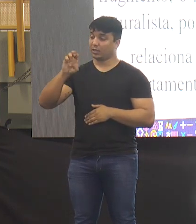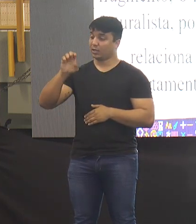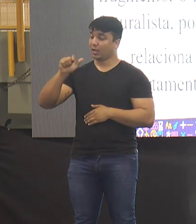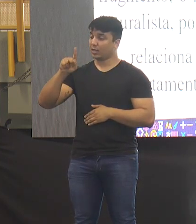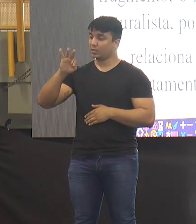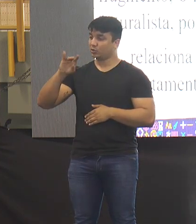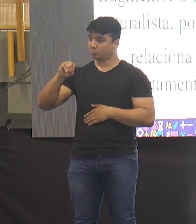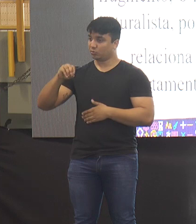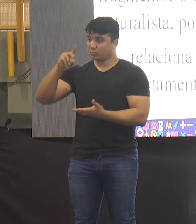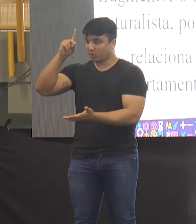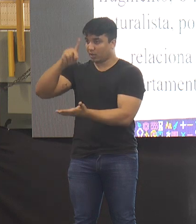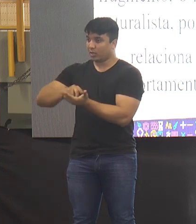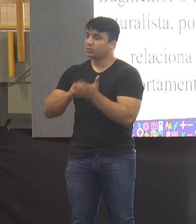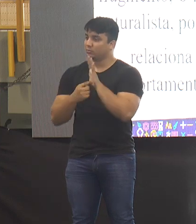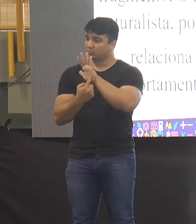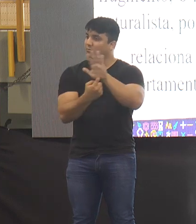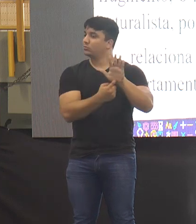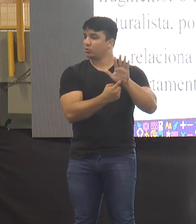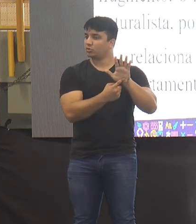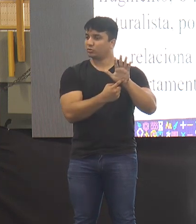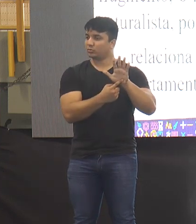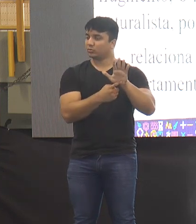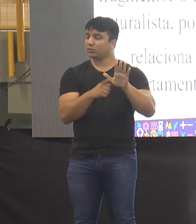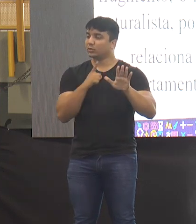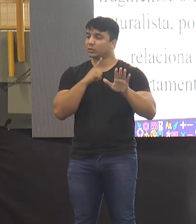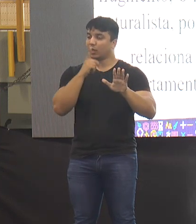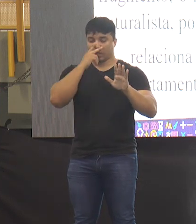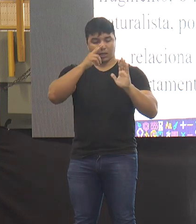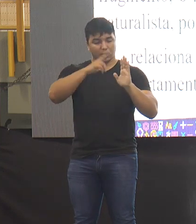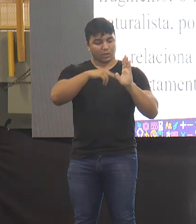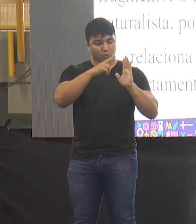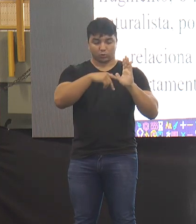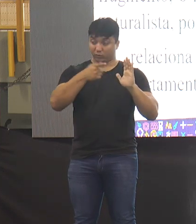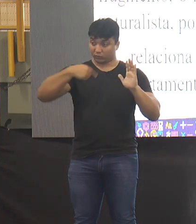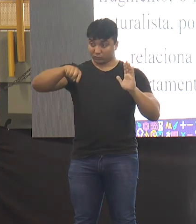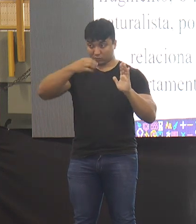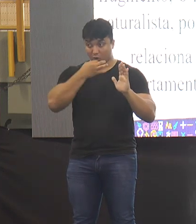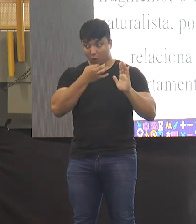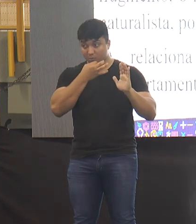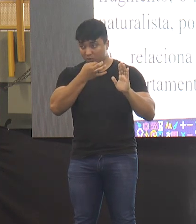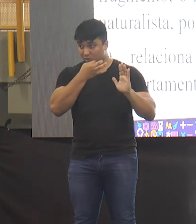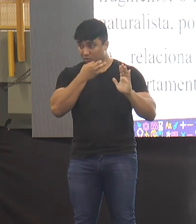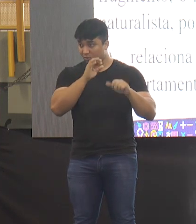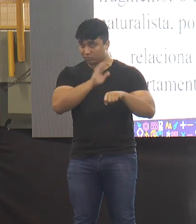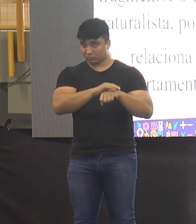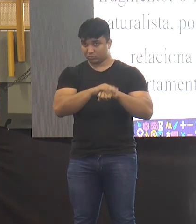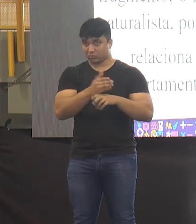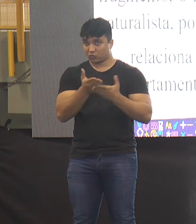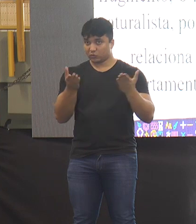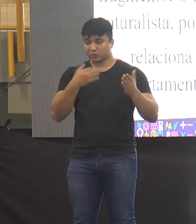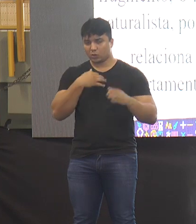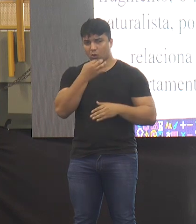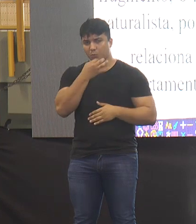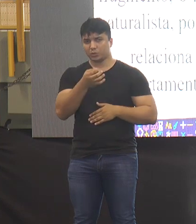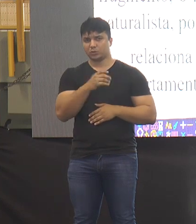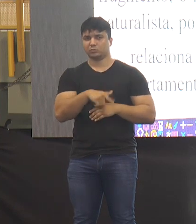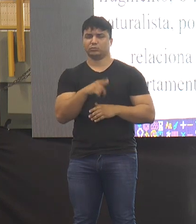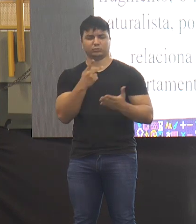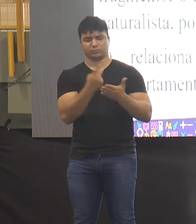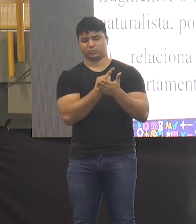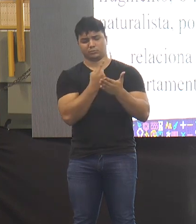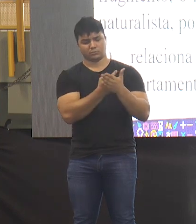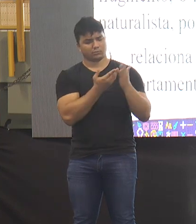expõe. Ele vai deixar a leitura crítica para você. Você é que vai perceber, isso aqui está